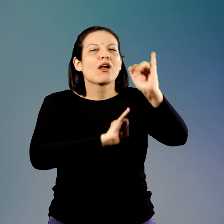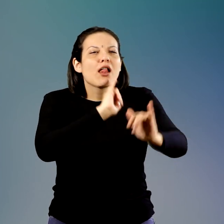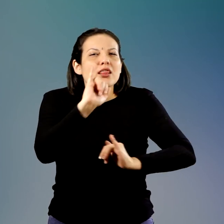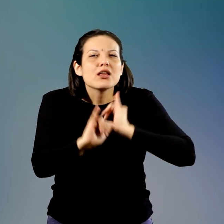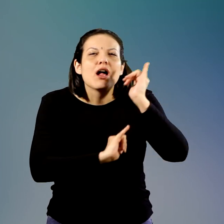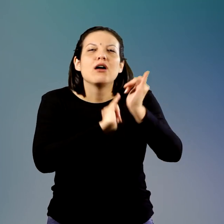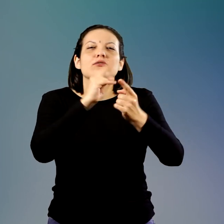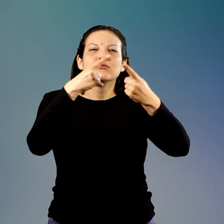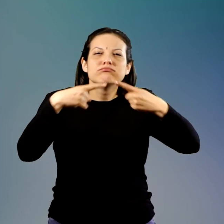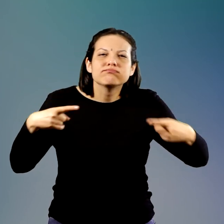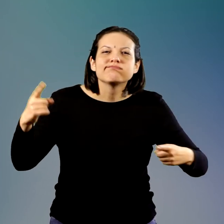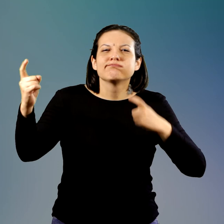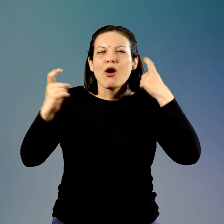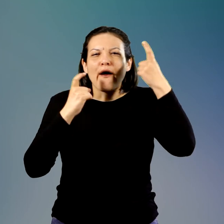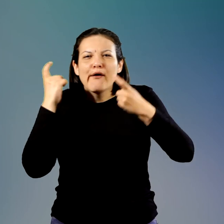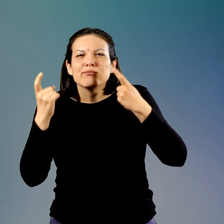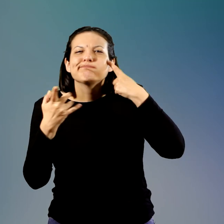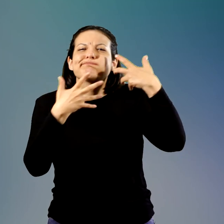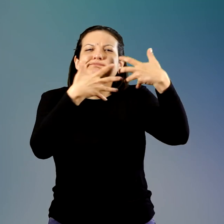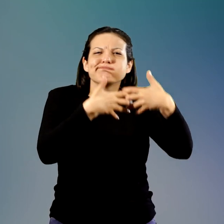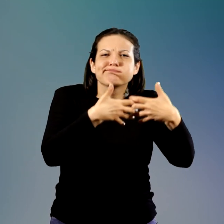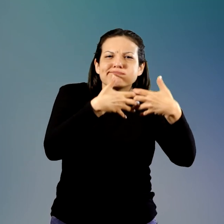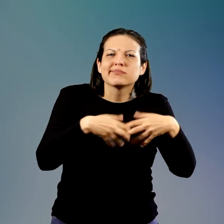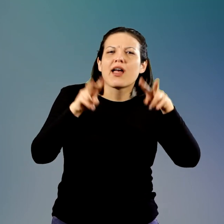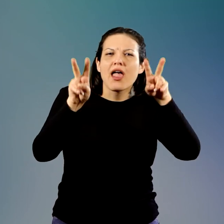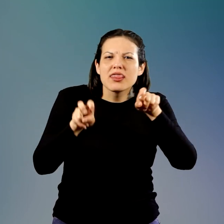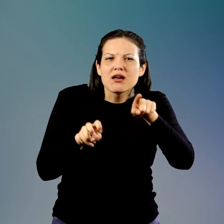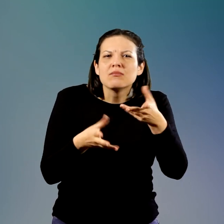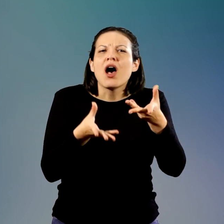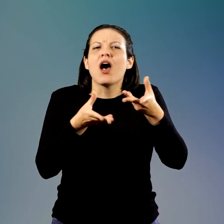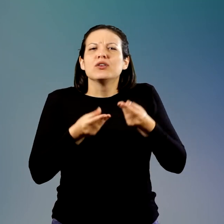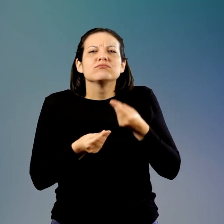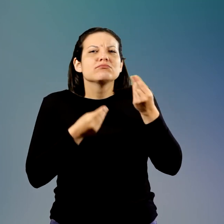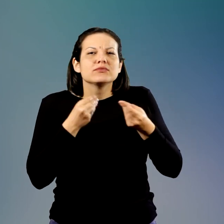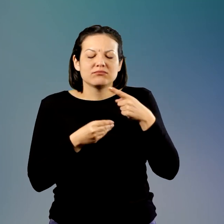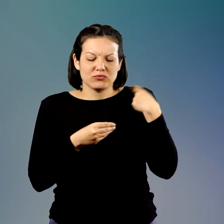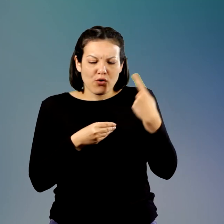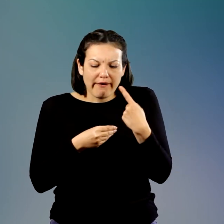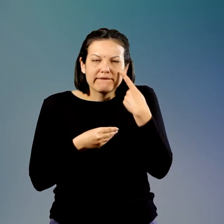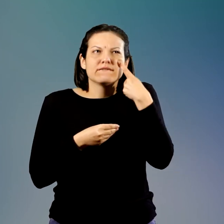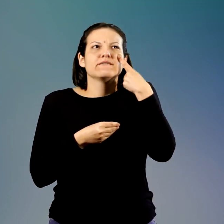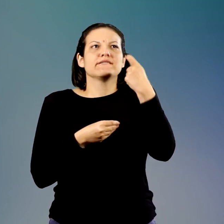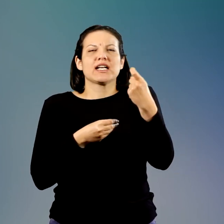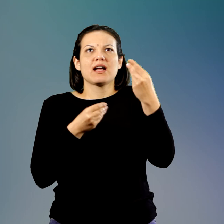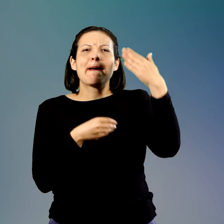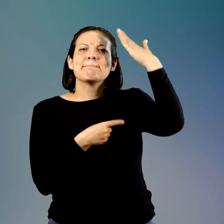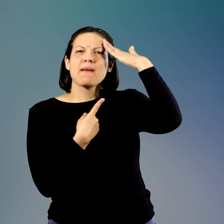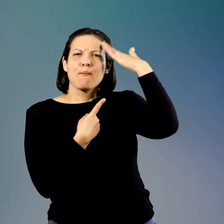los relatos las ficciones las otras reflexiones sobre el tema nos